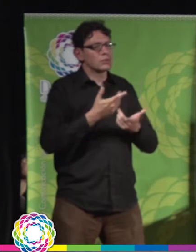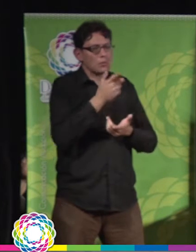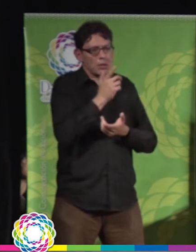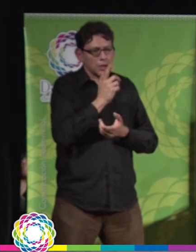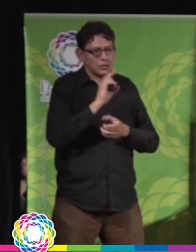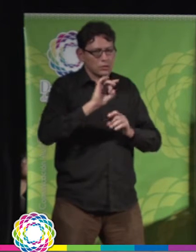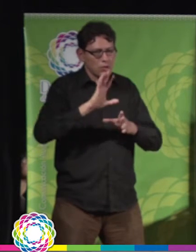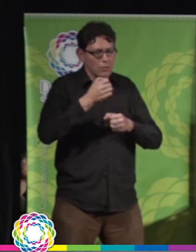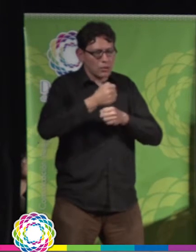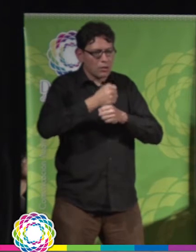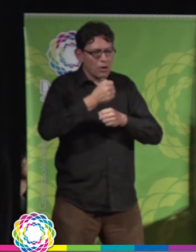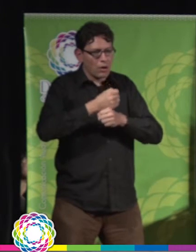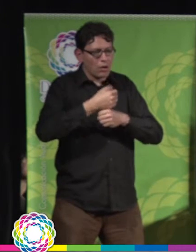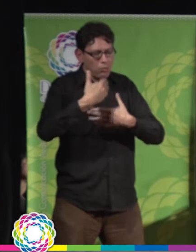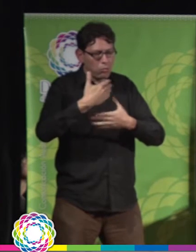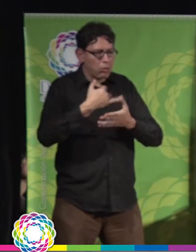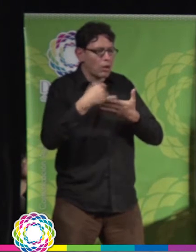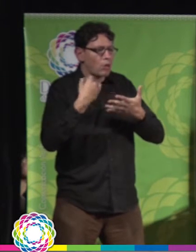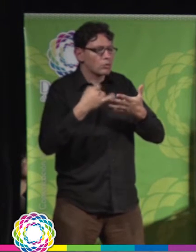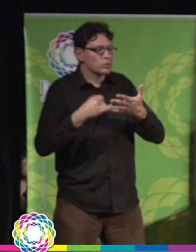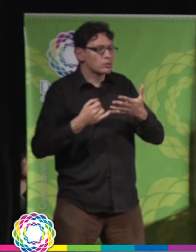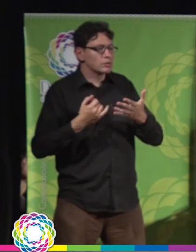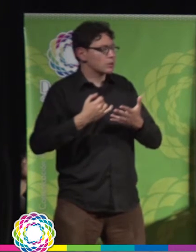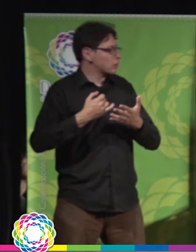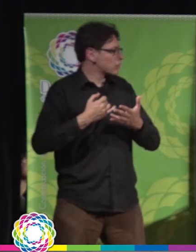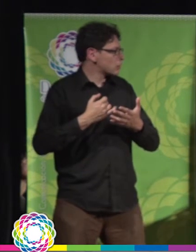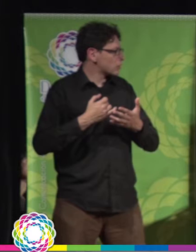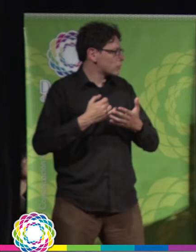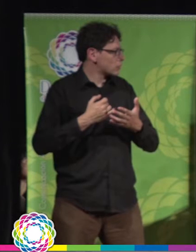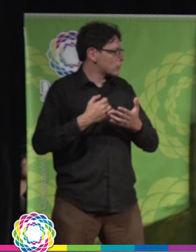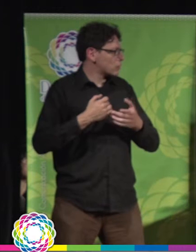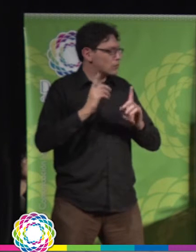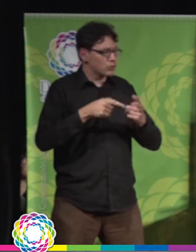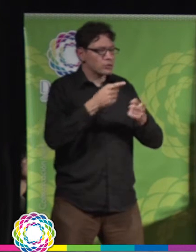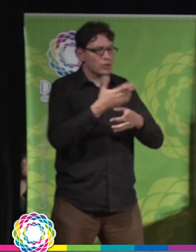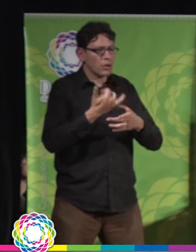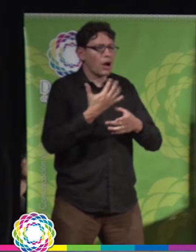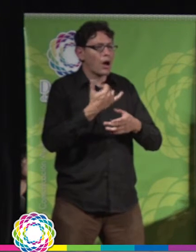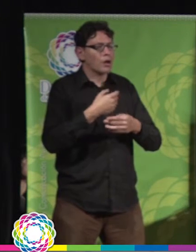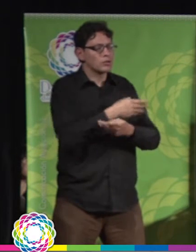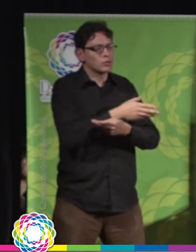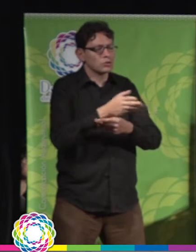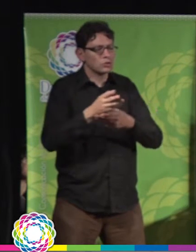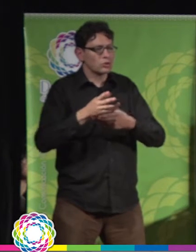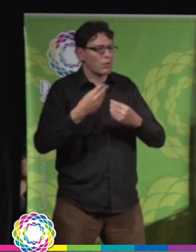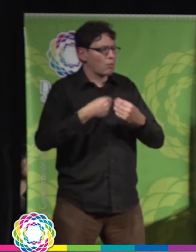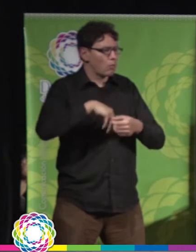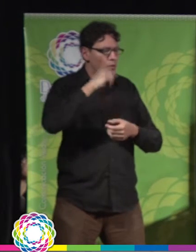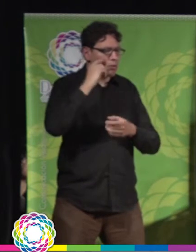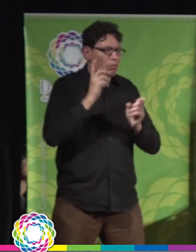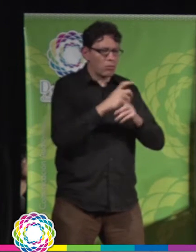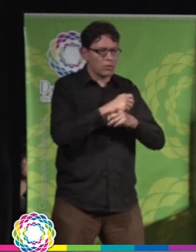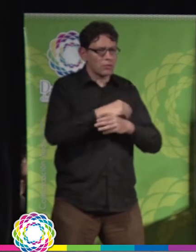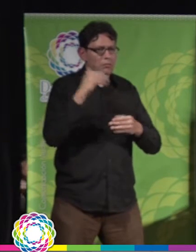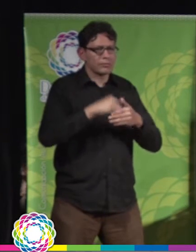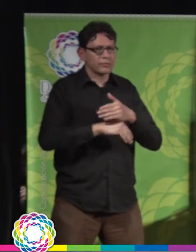únicas trabajadoras que faltamos y que cuando faltamos eso produce grandes consecuencias sociales, sin problematizar